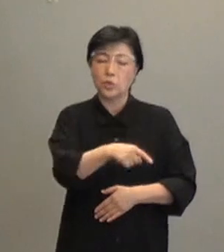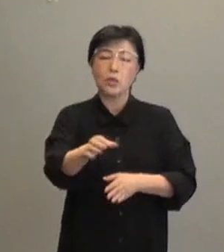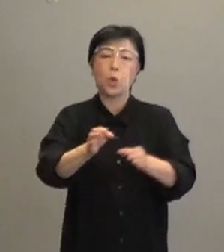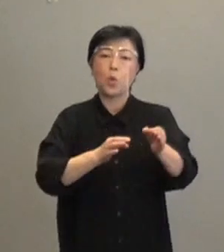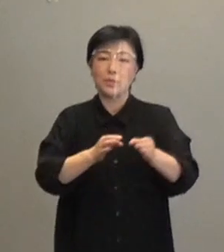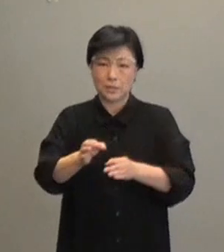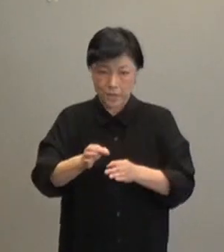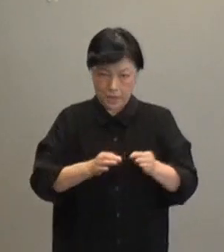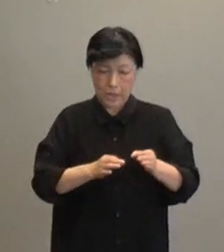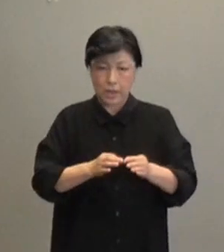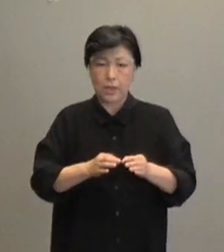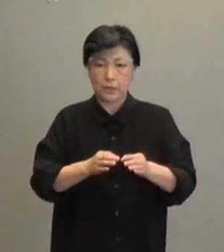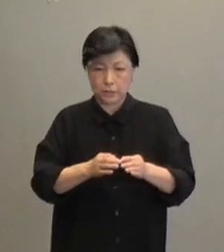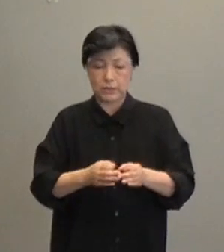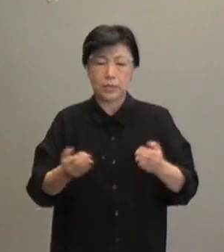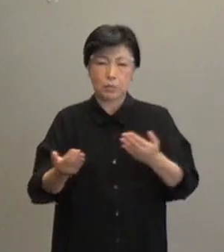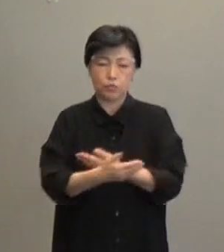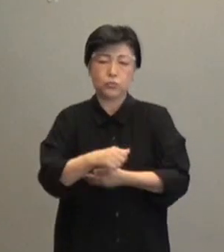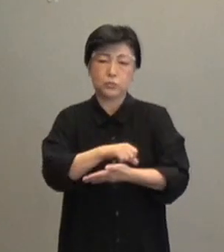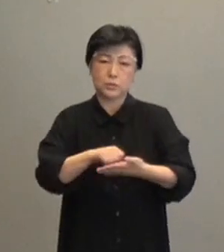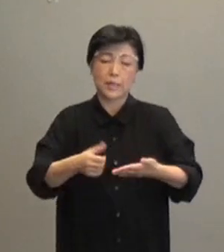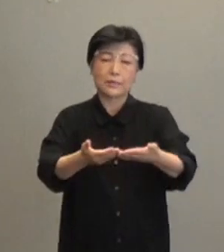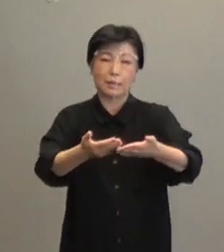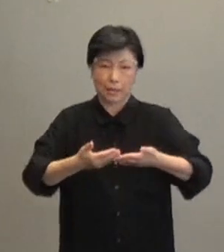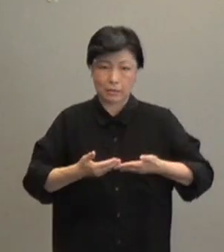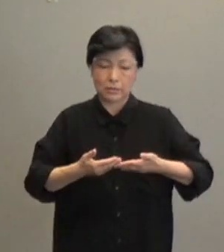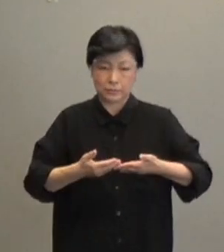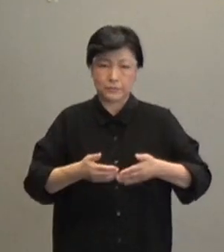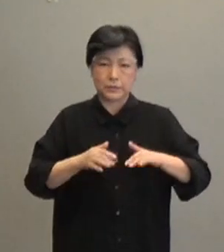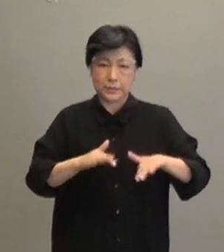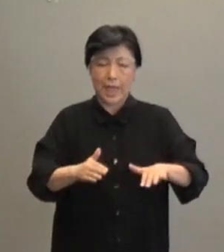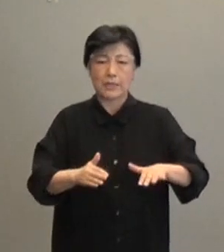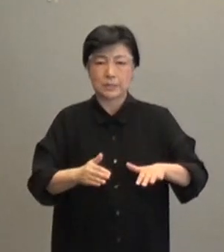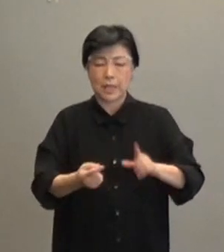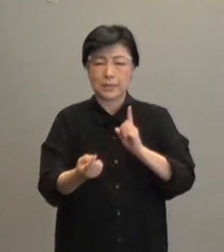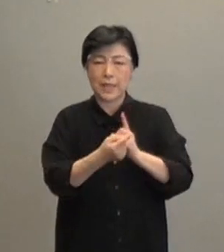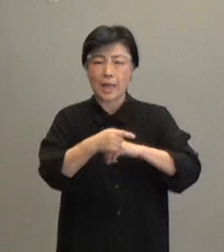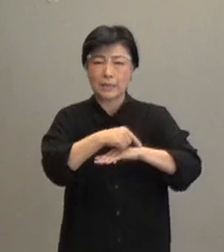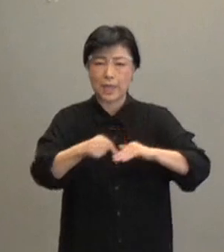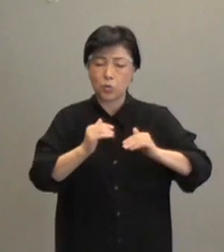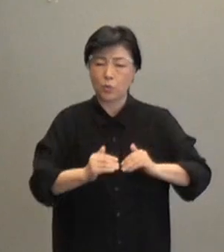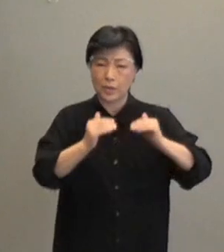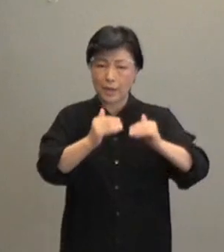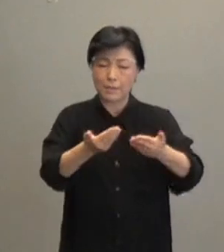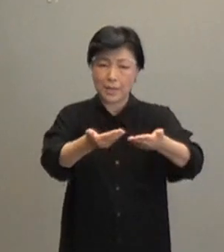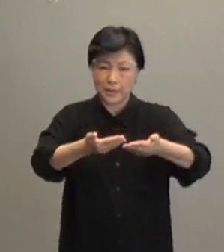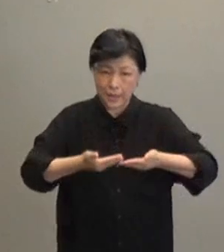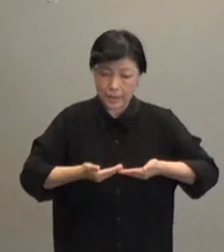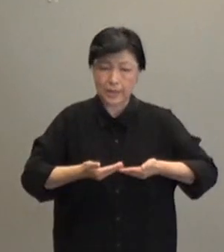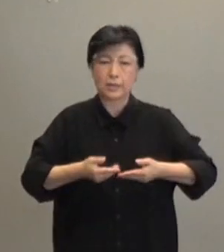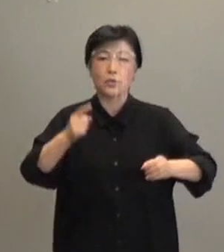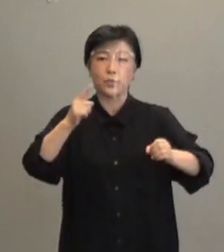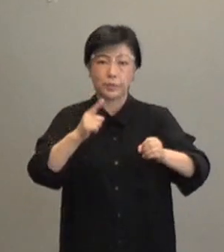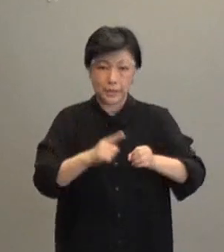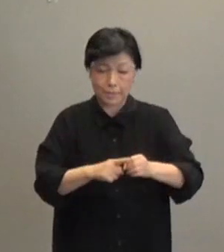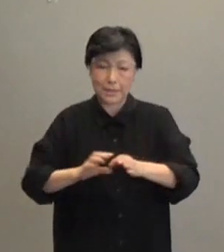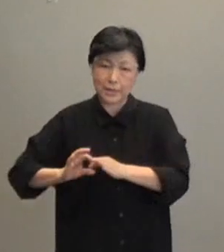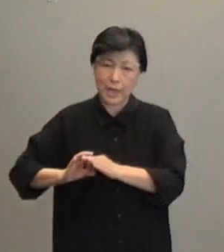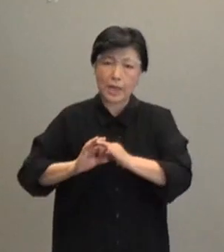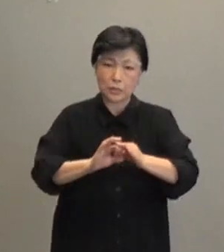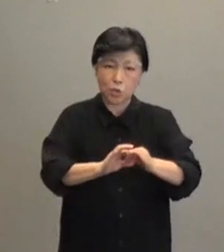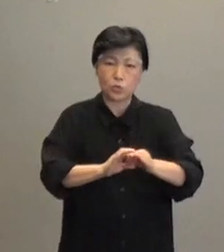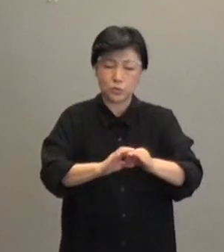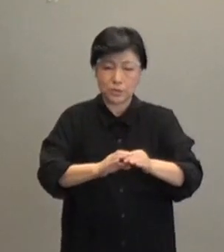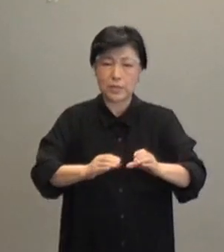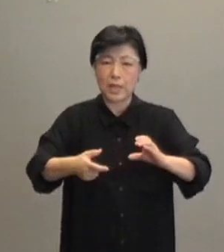やはりなっていただく、より感染対策を高めていただく、そういうことをですね、我々が継続して飲食店の皆様